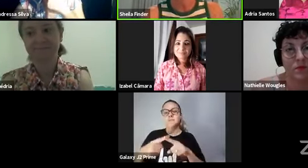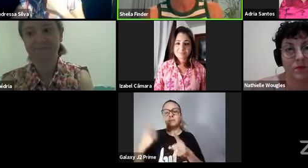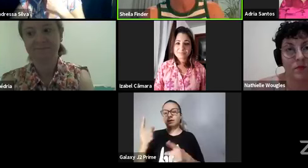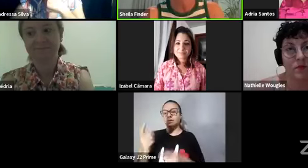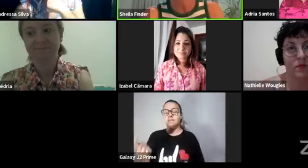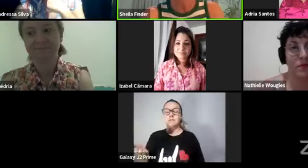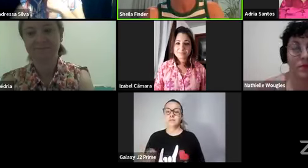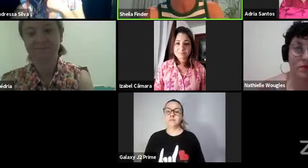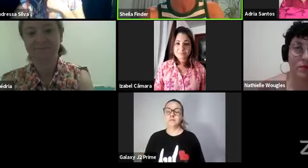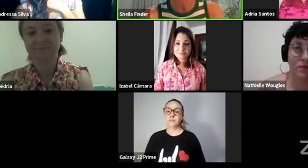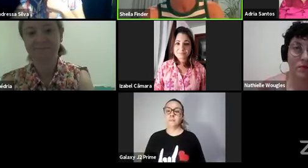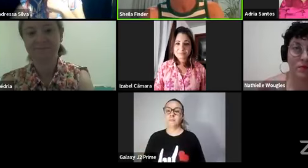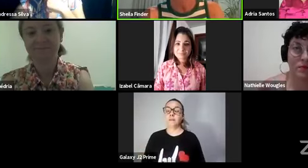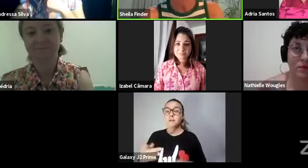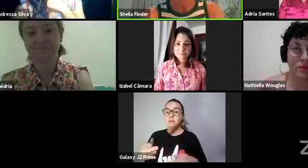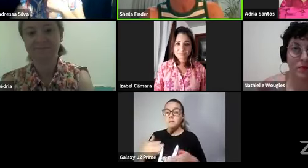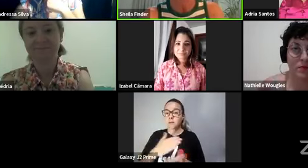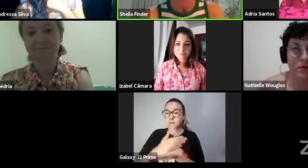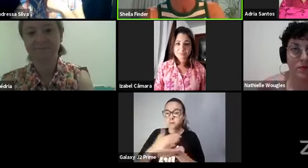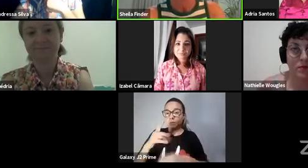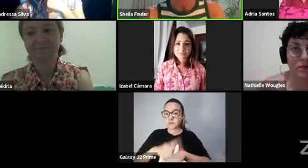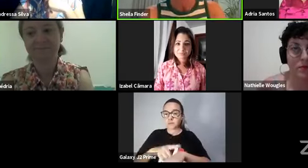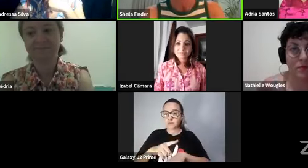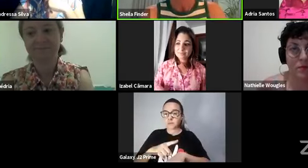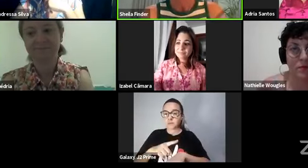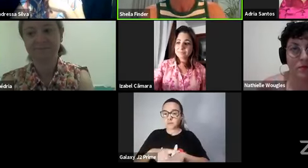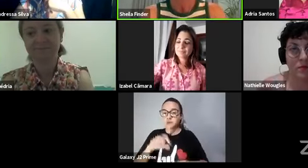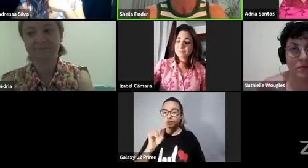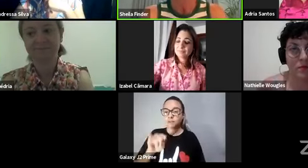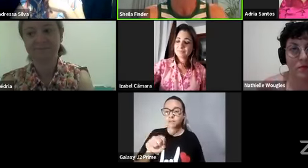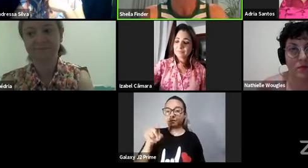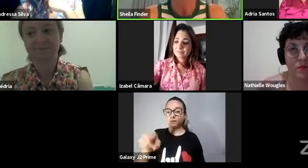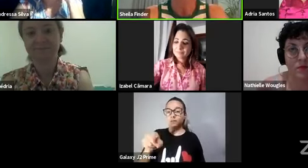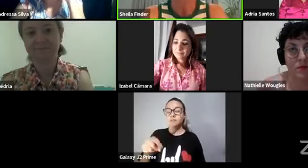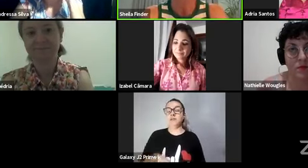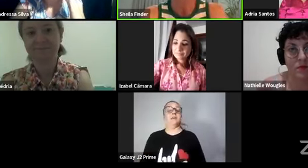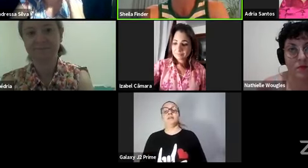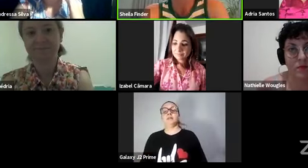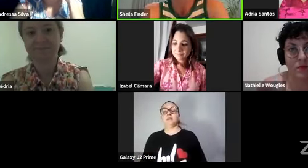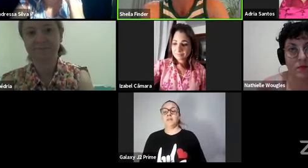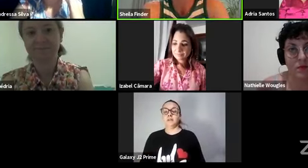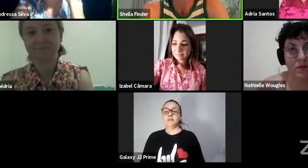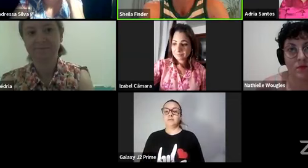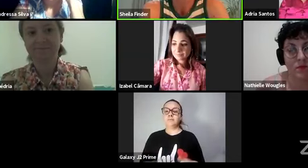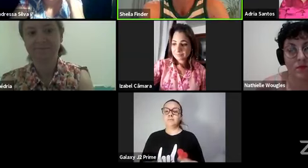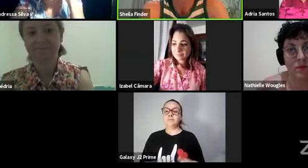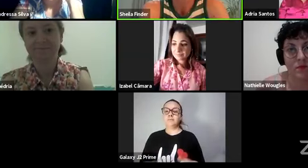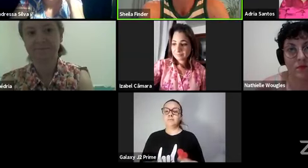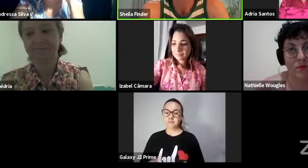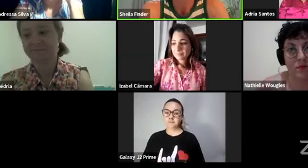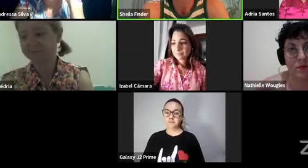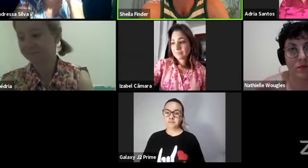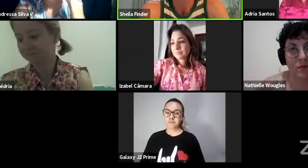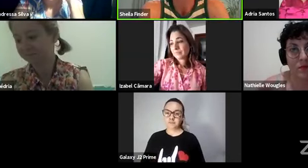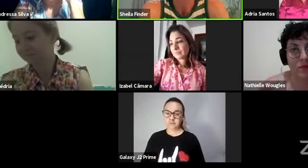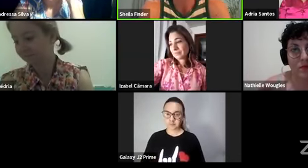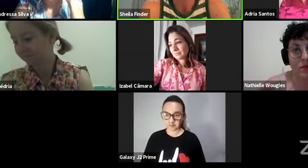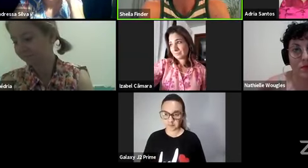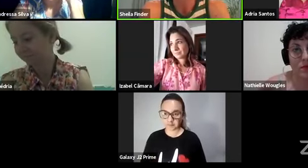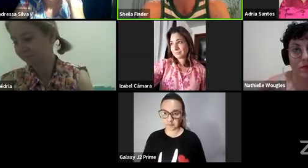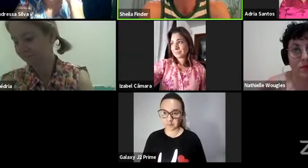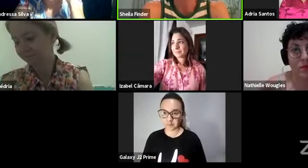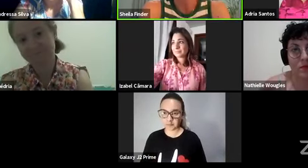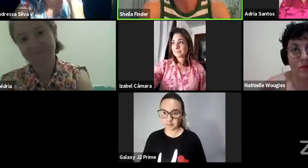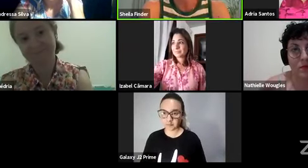que você realmente se ame, né? Então, quanto a isso, assim, eu acho que eu já